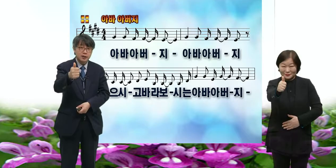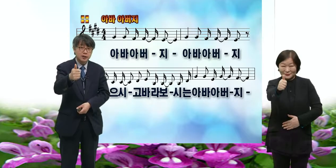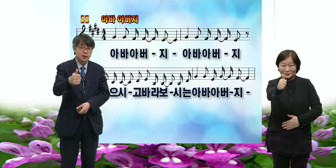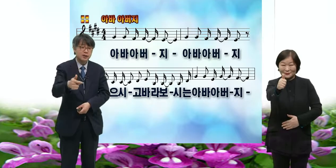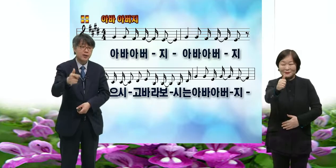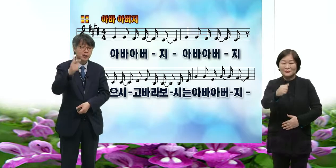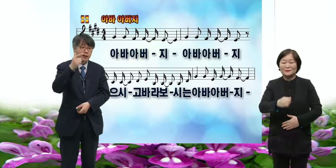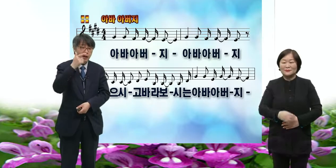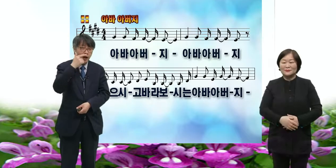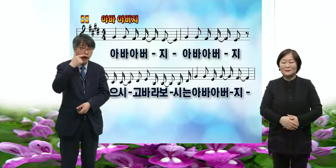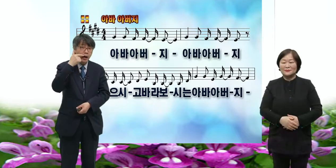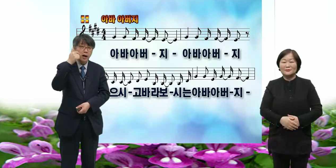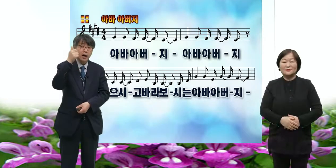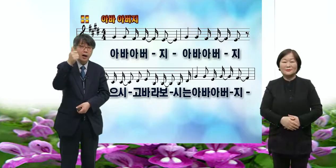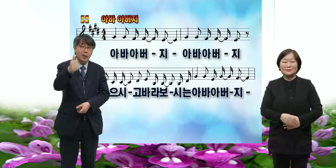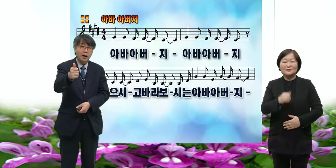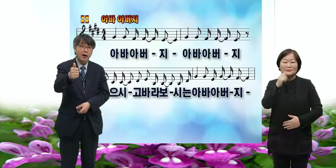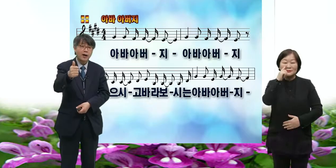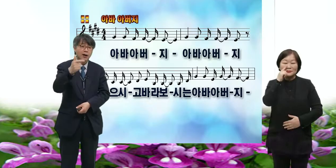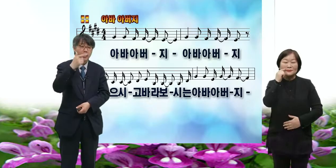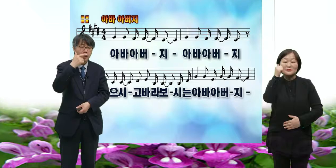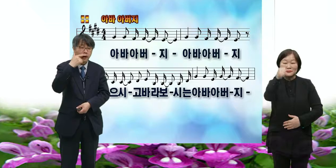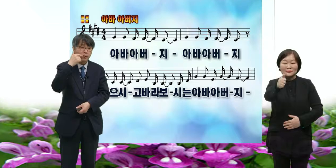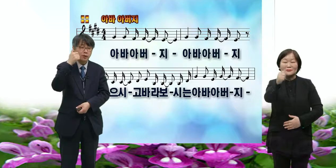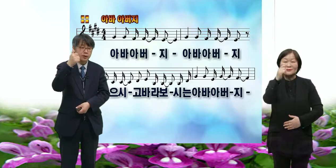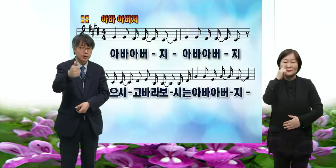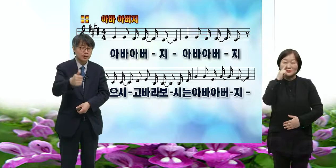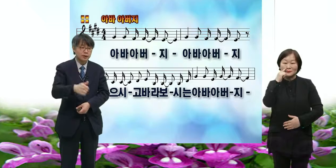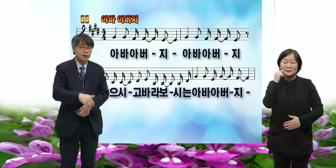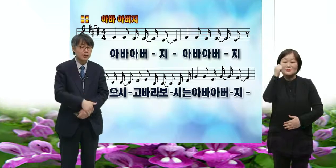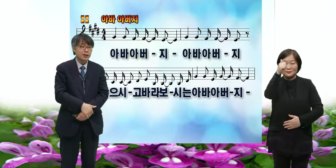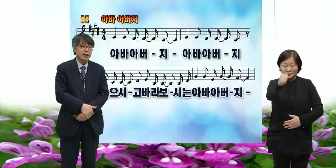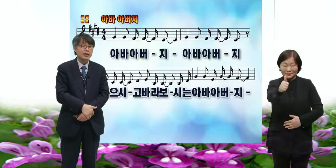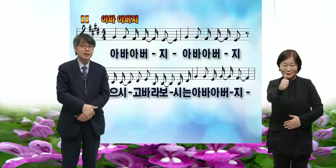아버지, 아바, 아버지. 나를